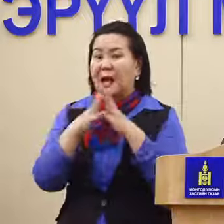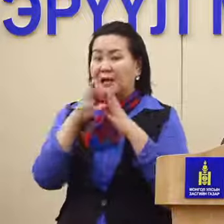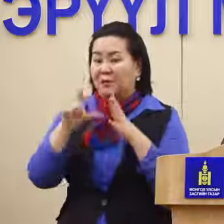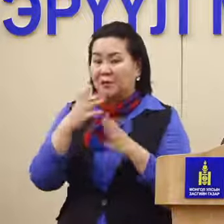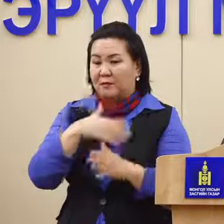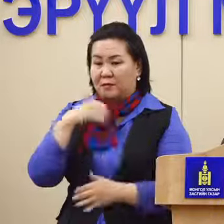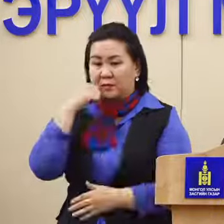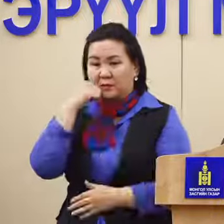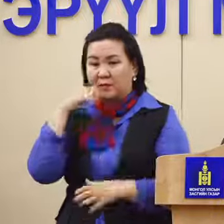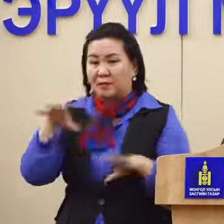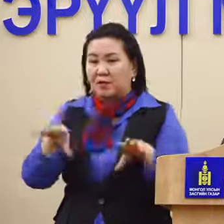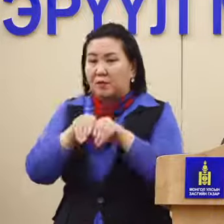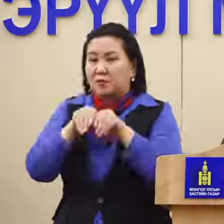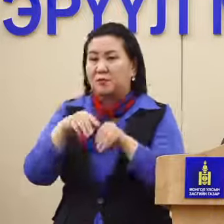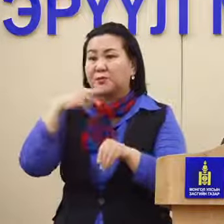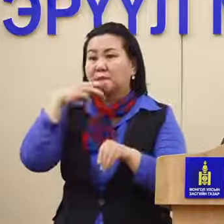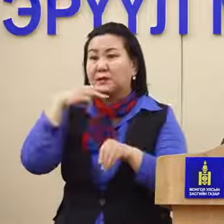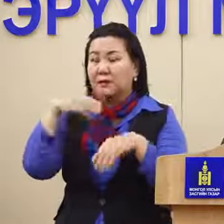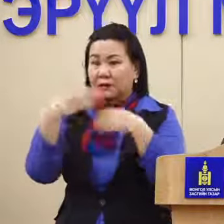биеийн байдлын талаар товч